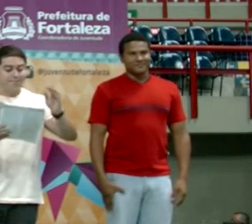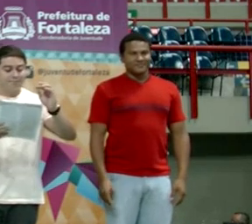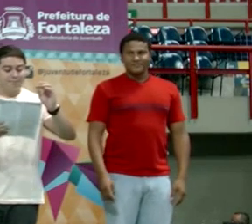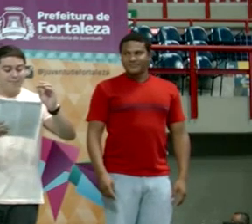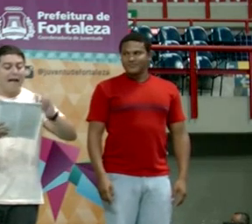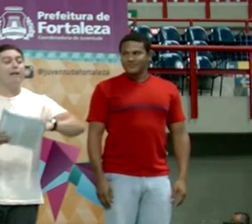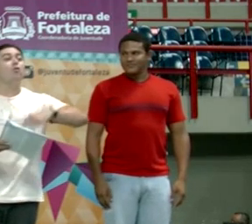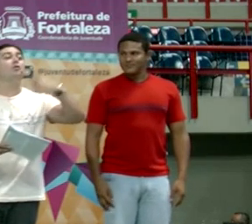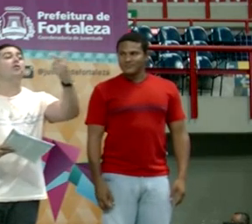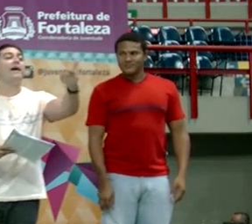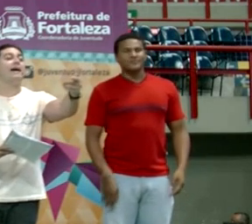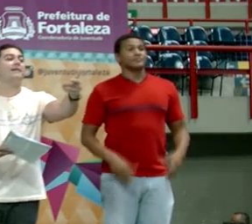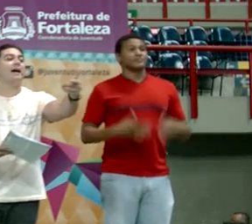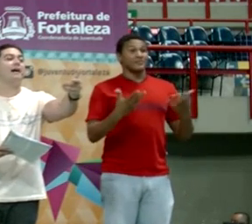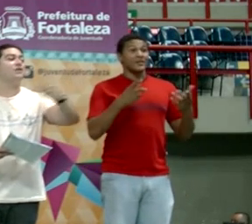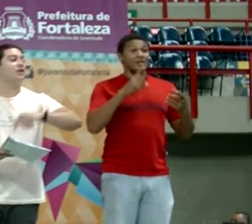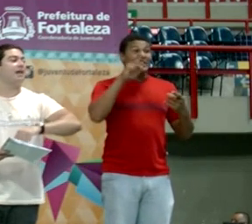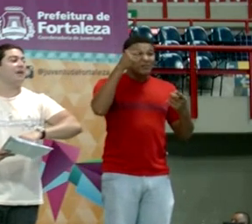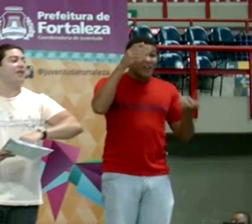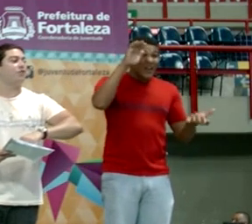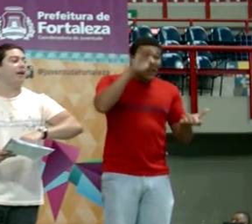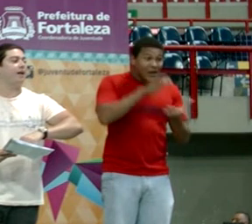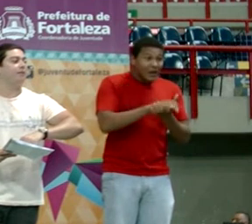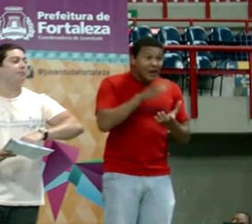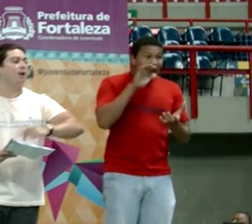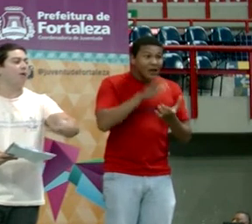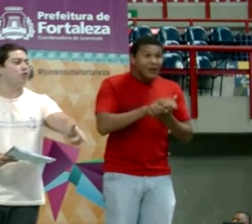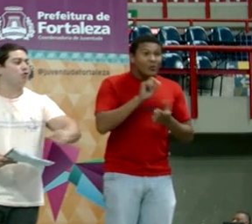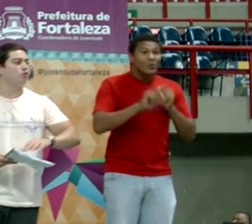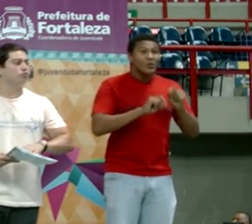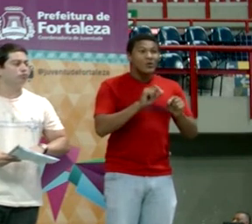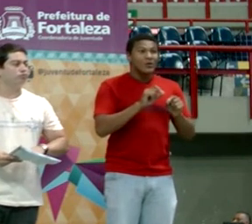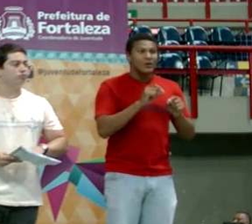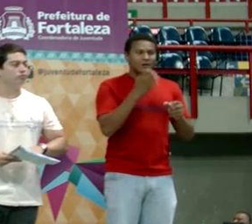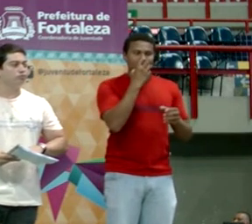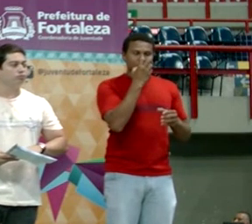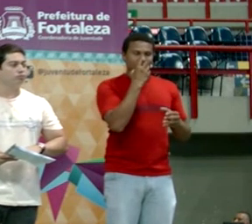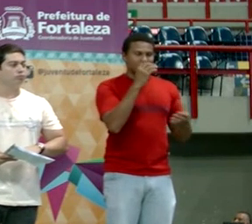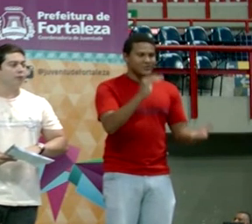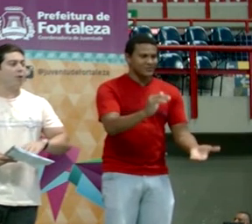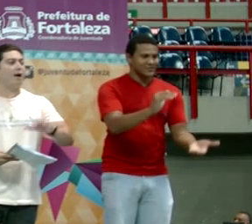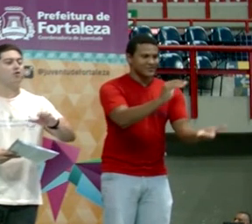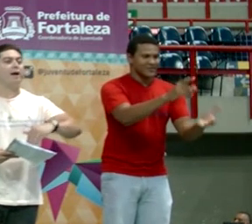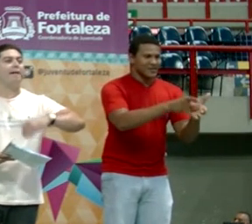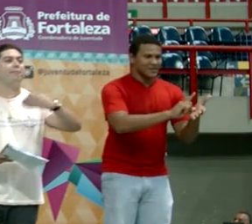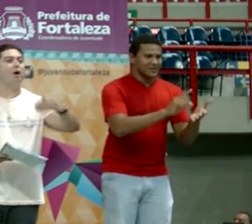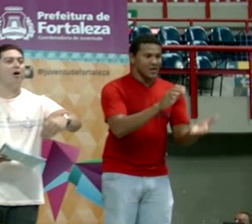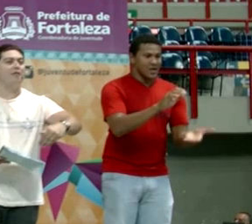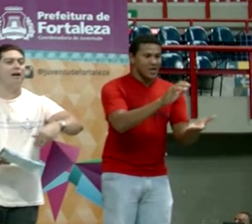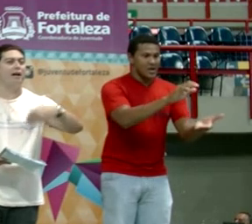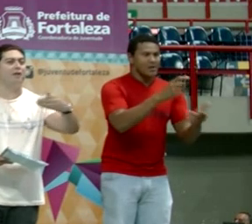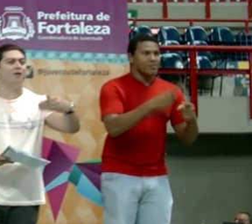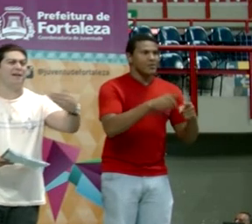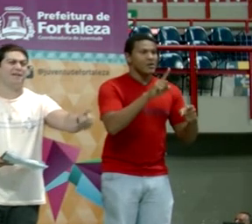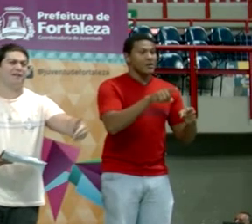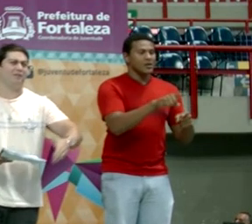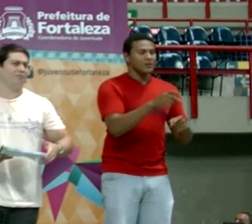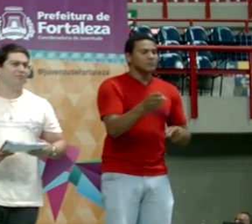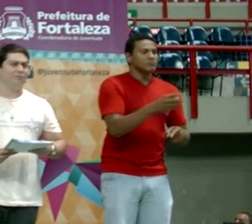Oi. Aí quando vai casar, antes de casar faz o quê? Dá um cachorro. Porque o cachorro é a